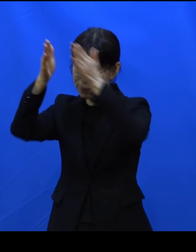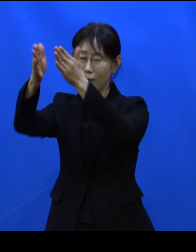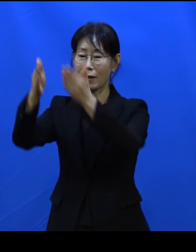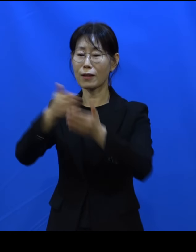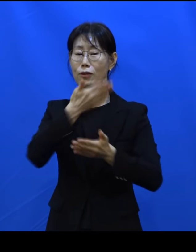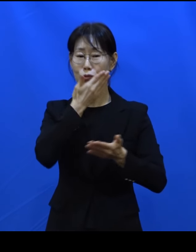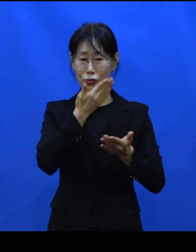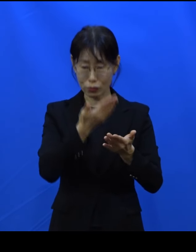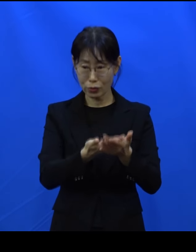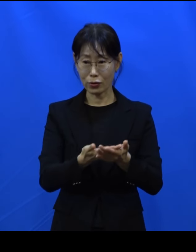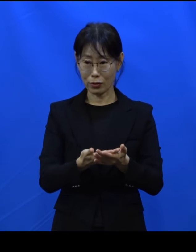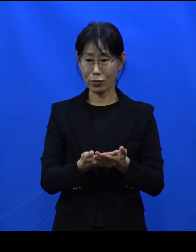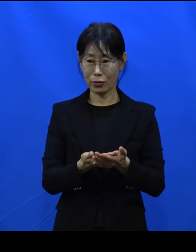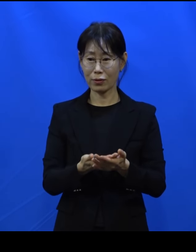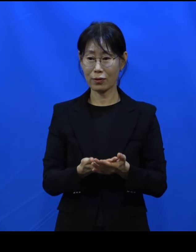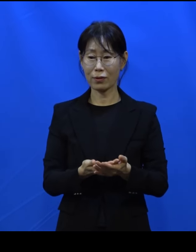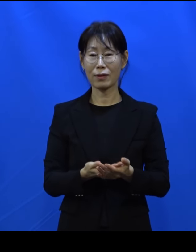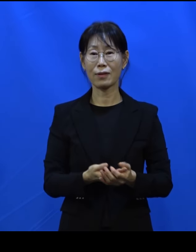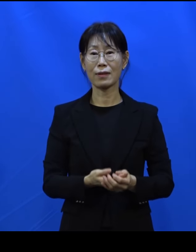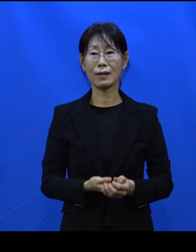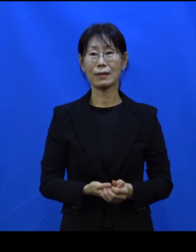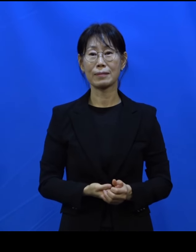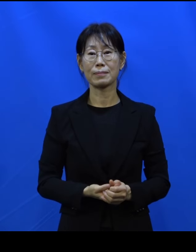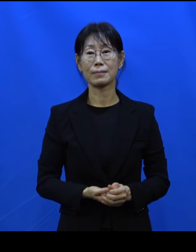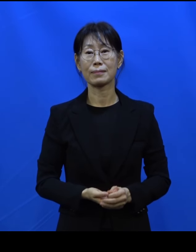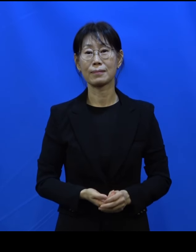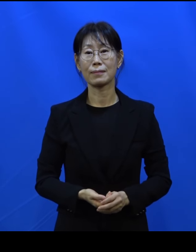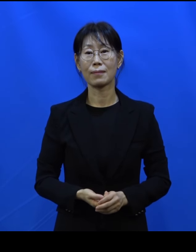주목하려면 시선이 한 곳에 멈추어 있어야 합니다.